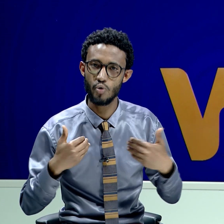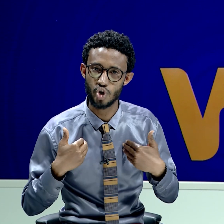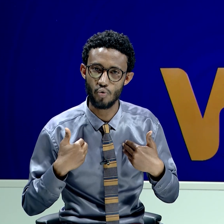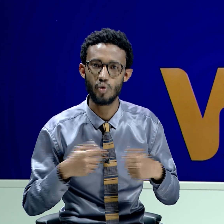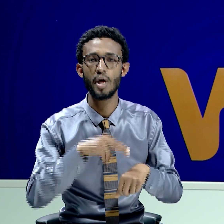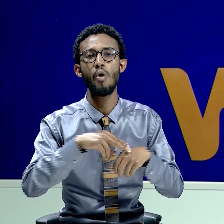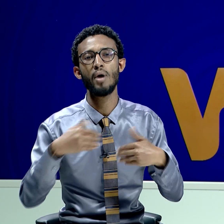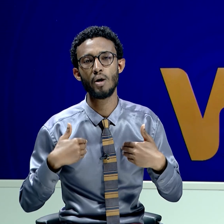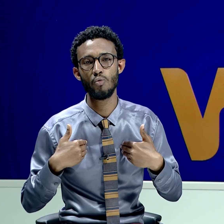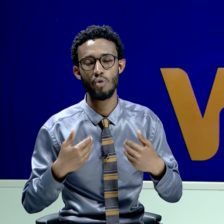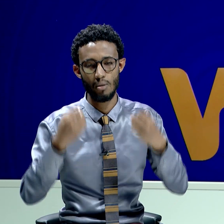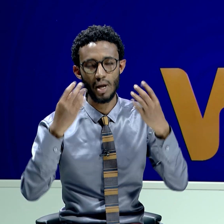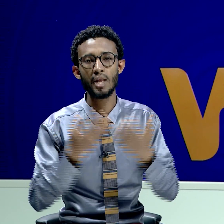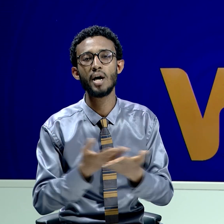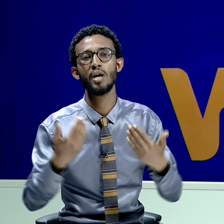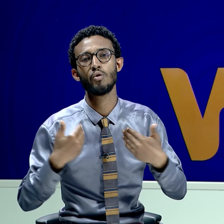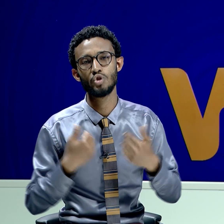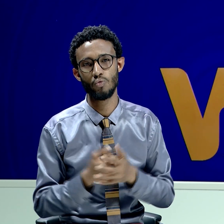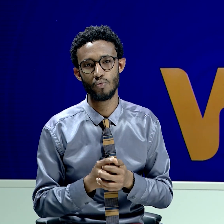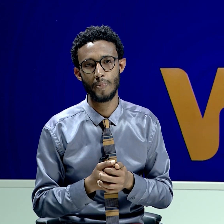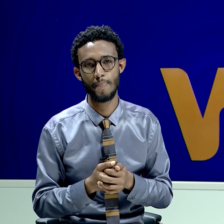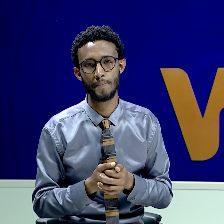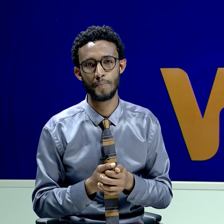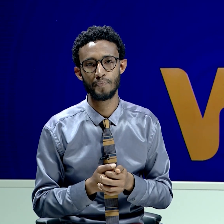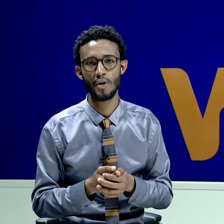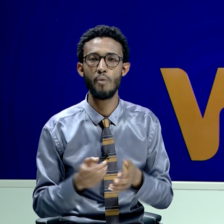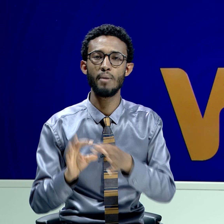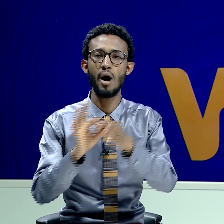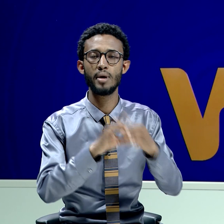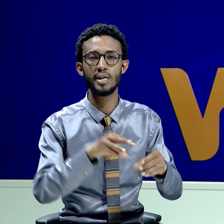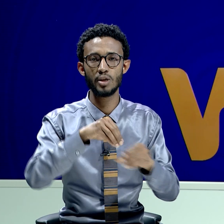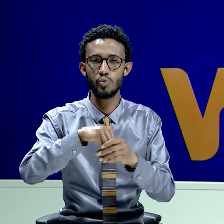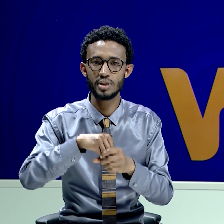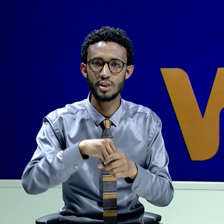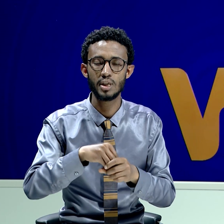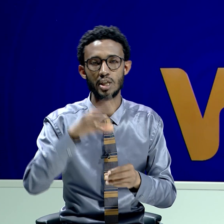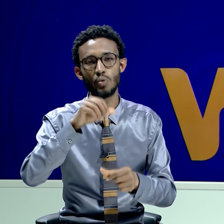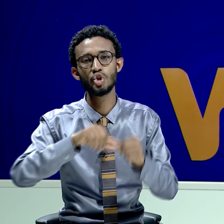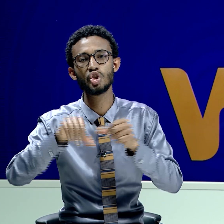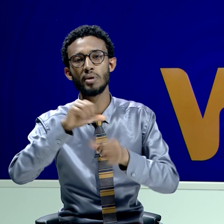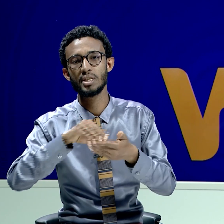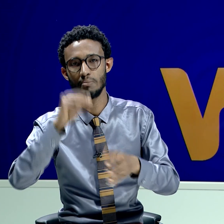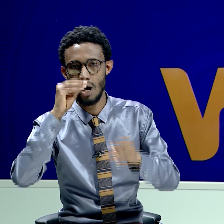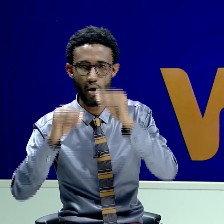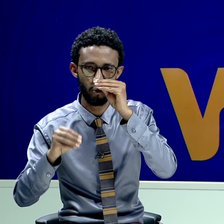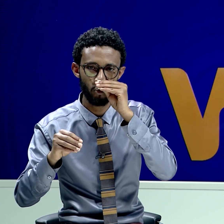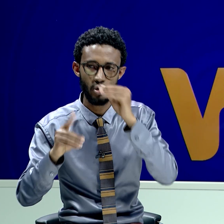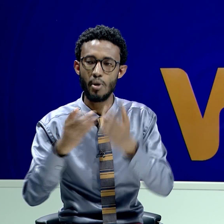ሚዲያዎች አሉ፣ ተቋማት አሉ፣ በርካታ ነገሮች አሉ። አሁን በማበረሰብ ውስጥ ሰዎች እርስ በርስ ሲማማሩ ባንዱ